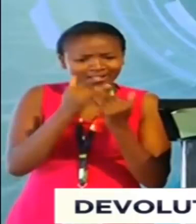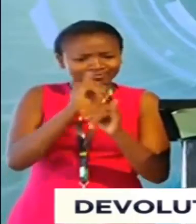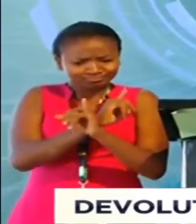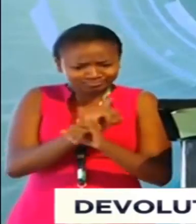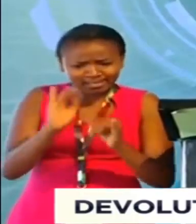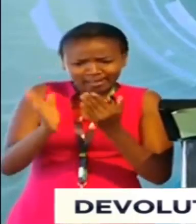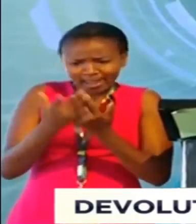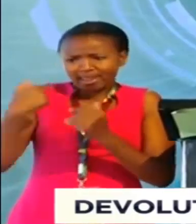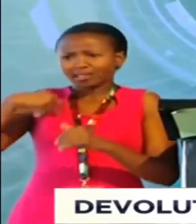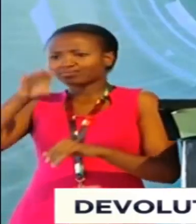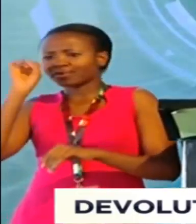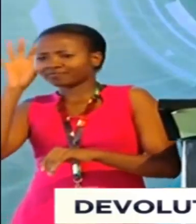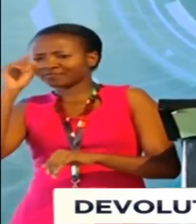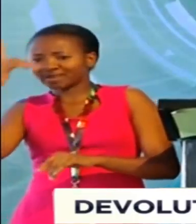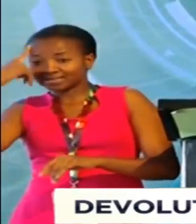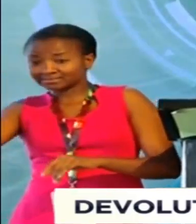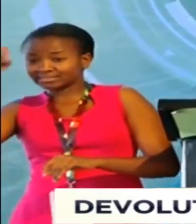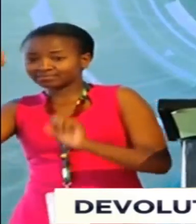realize our development dream.